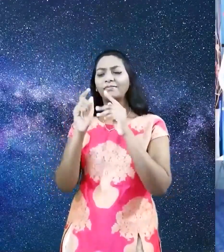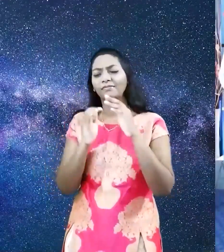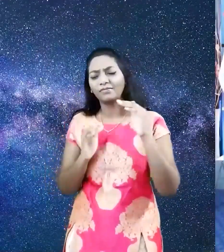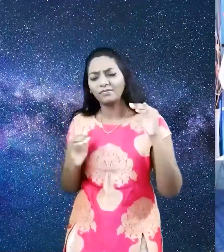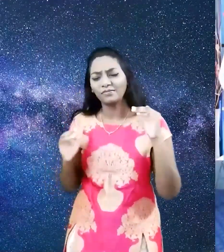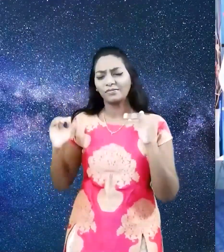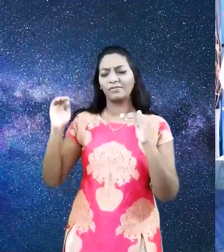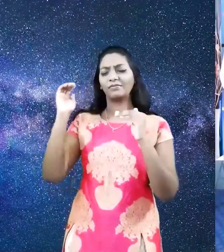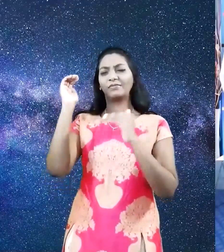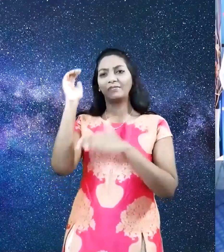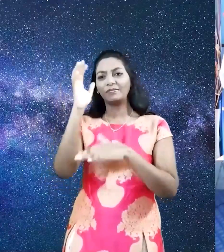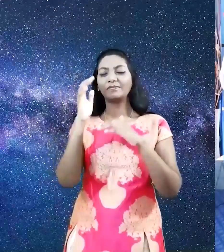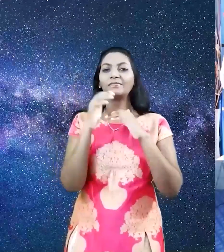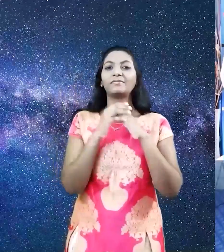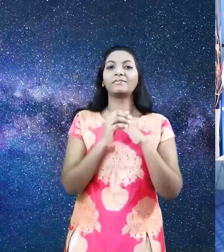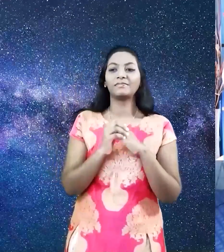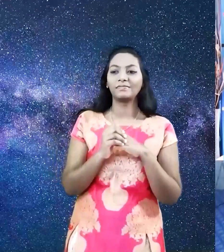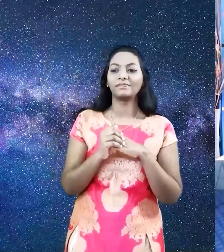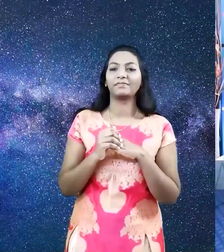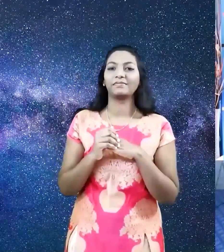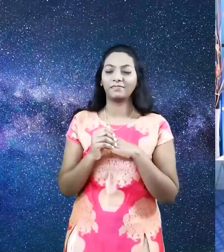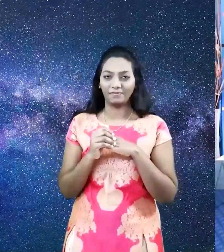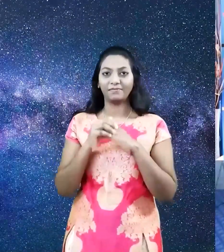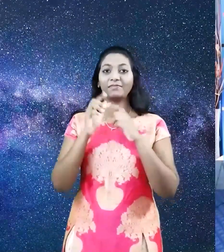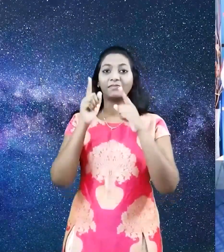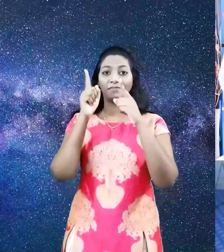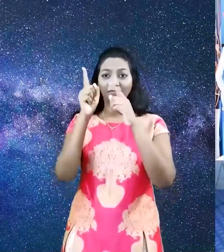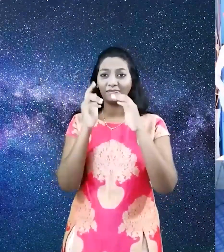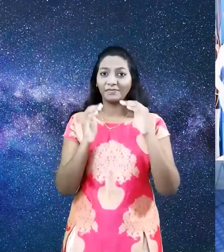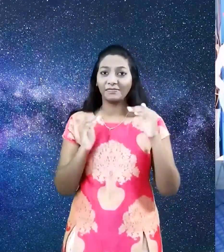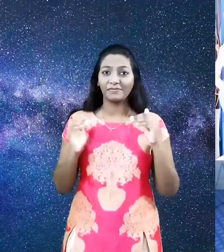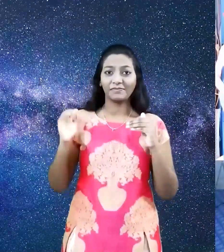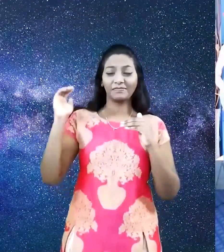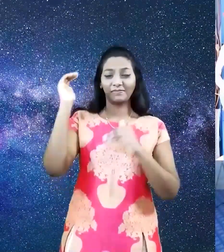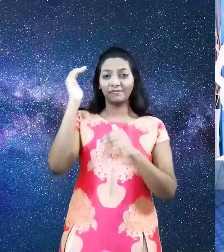ऊंचा तू सबसे